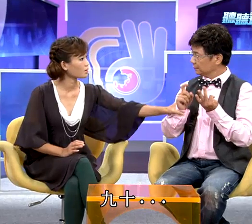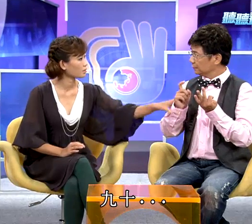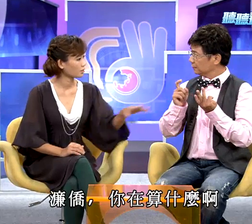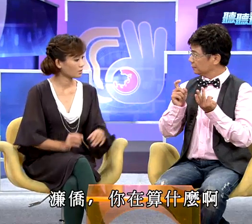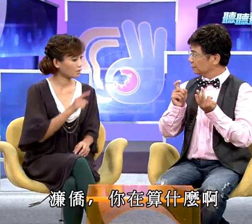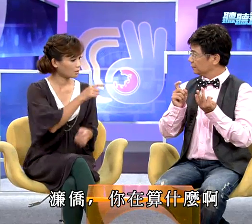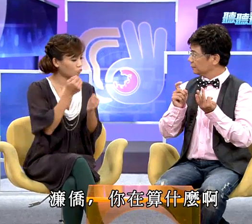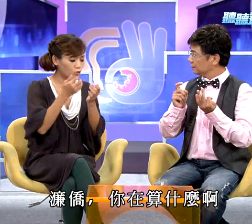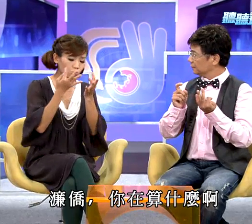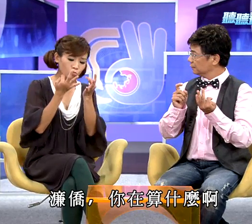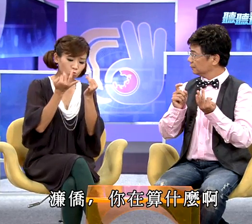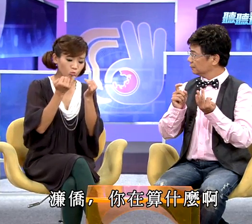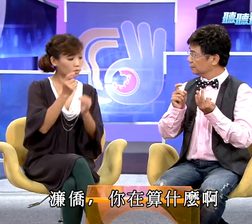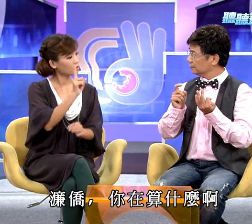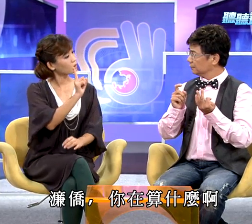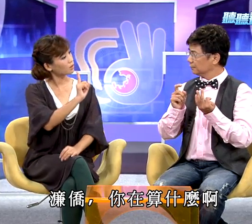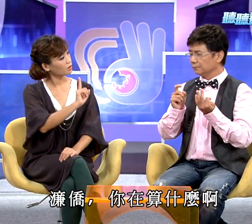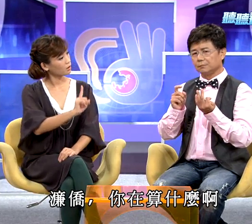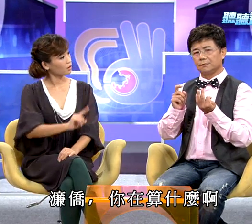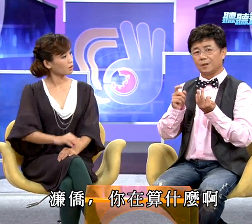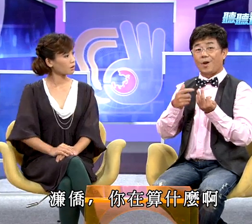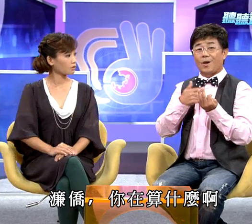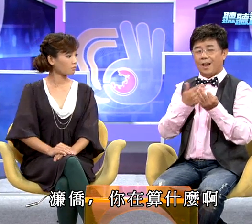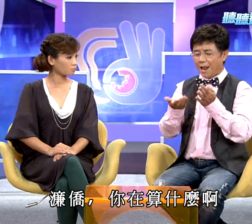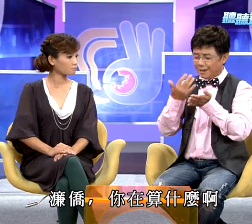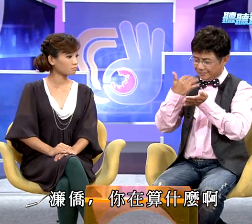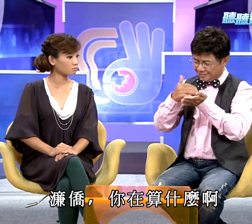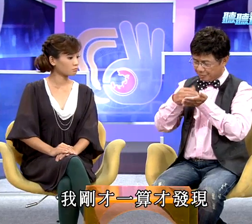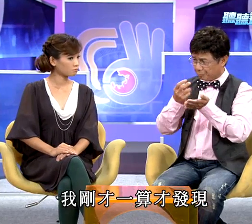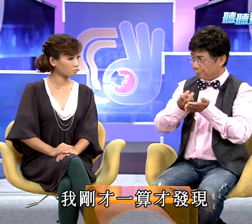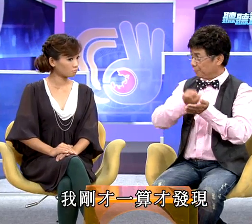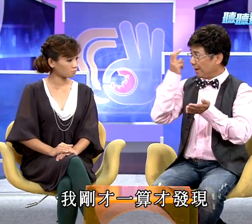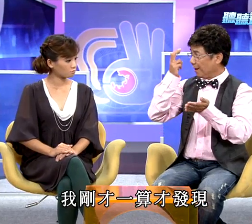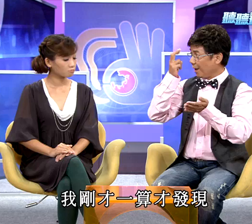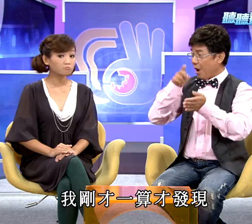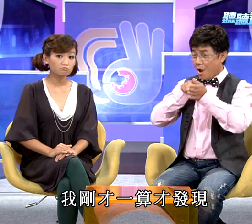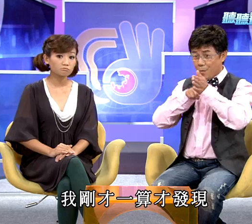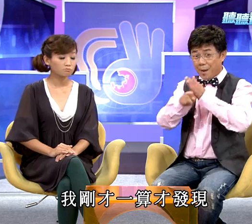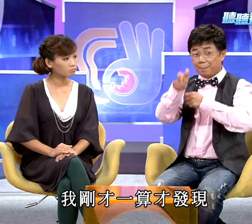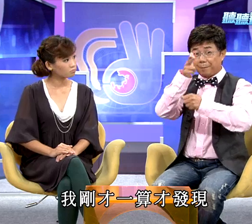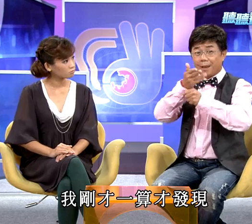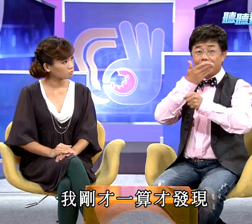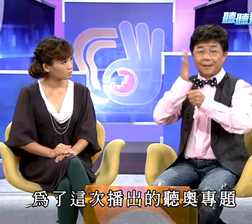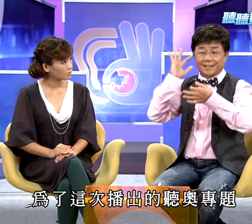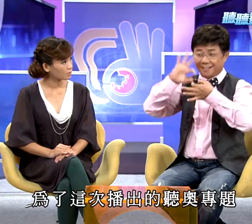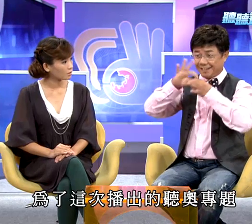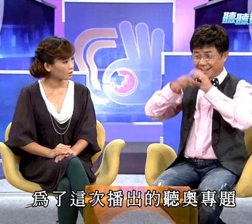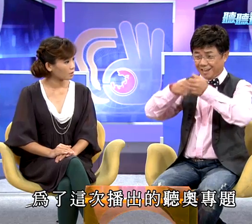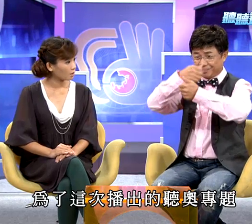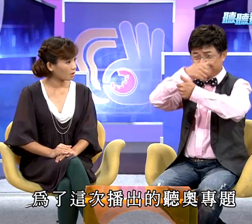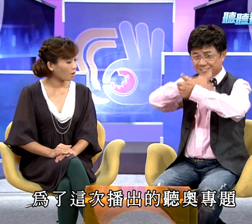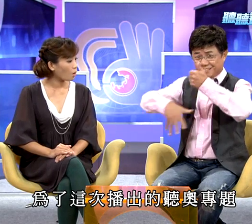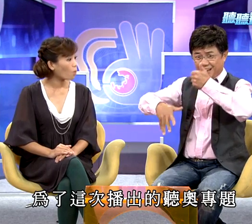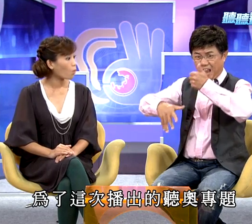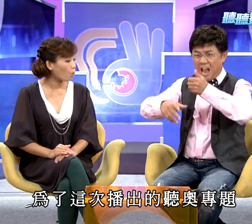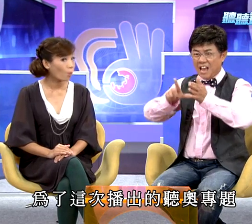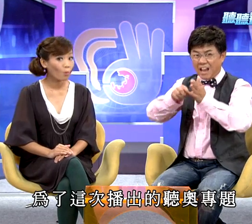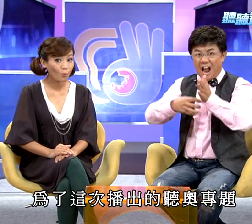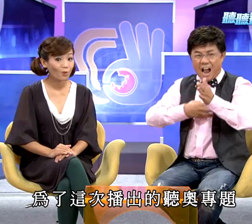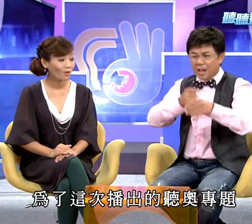连桥，你在算什么呀？ 哦，我刚才一算才发现，为了这次播出的听奥专题，我